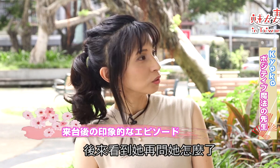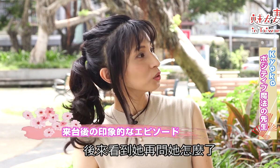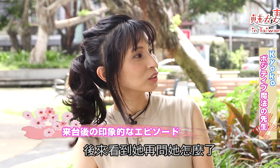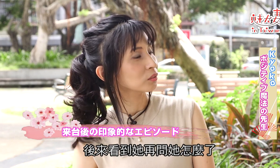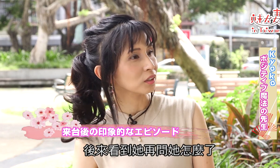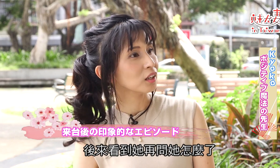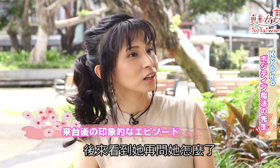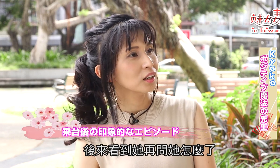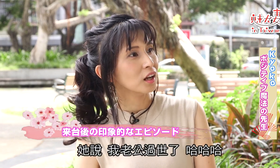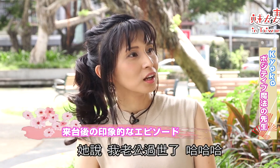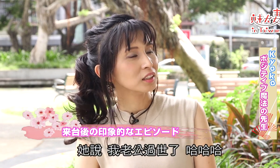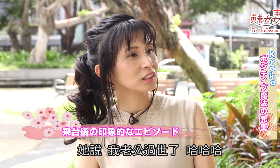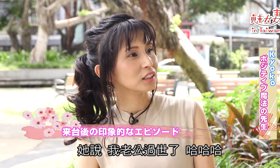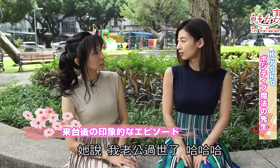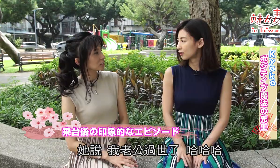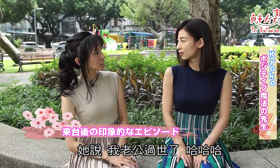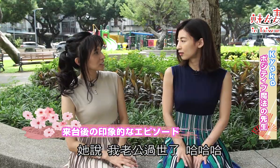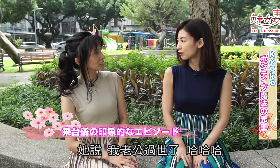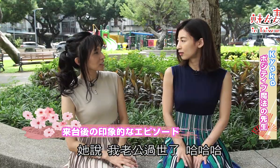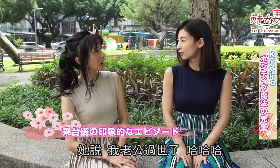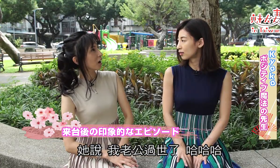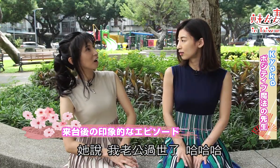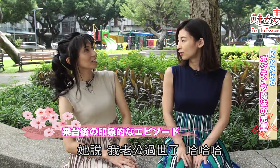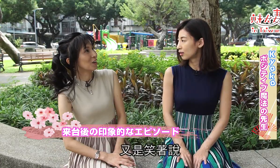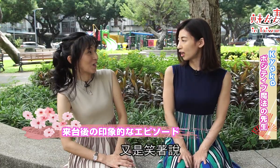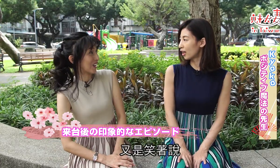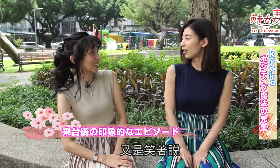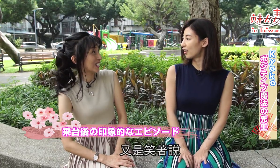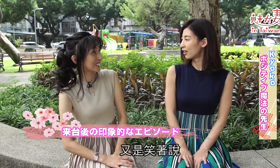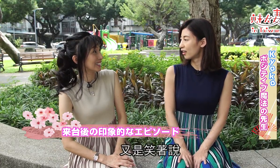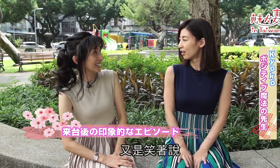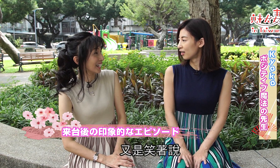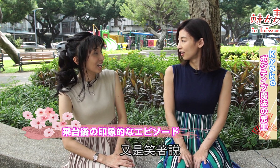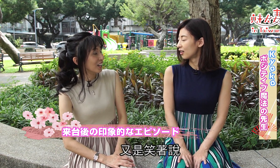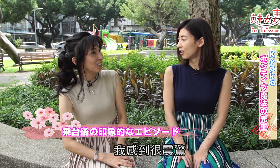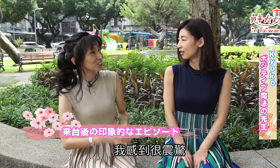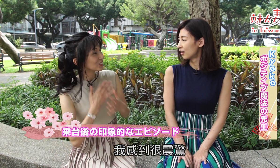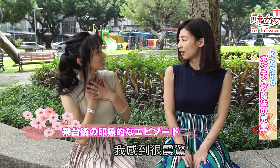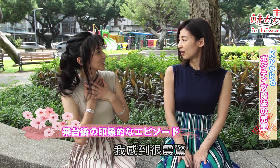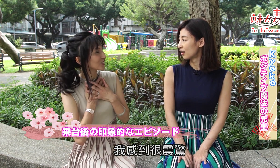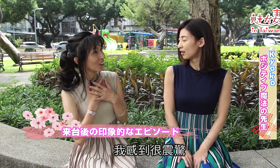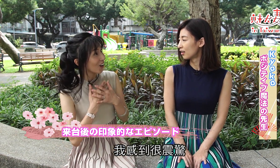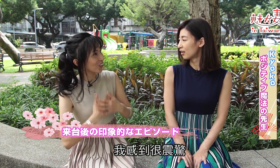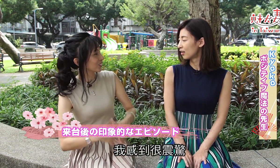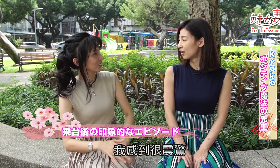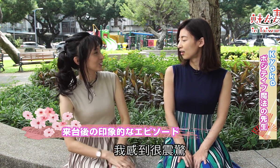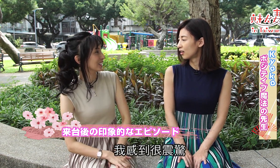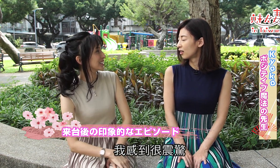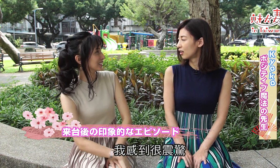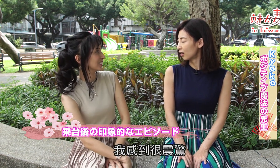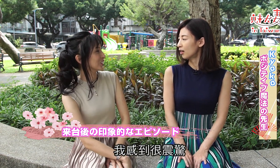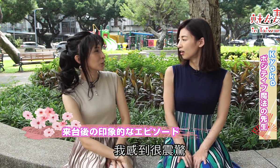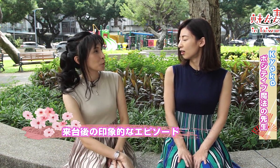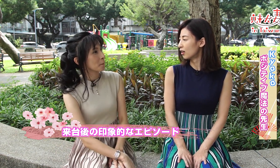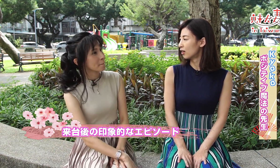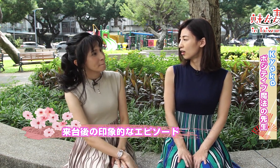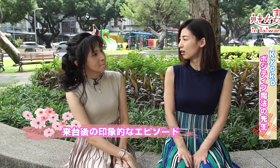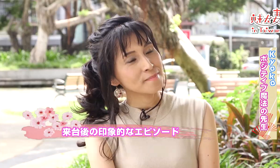のって言ったら、あ旦那が亡くなっちゃってさ、はははって笑ってらっしゃってて、私はショックでわーと思ったんですけど、な